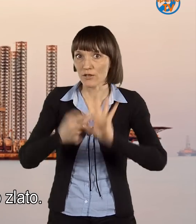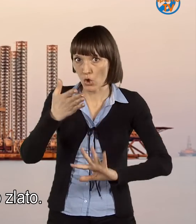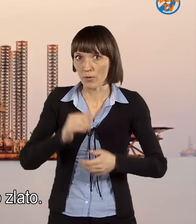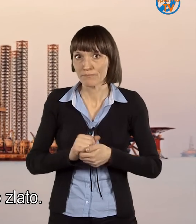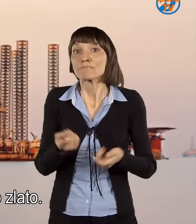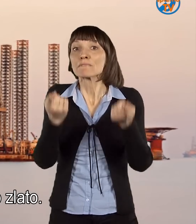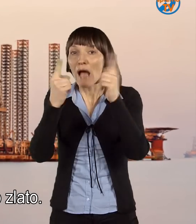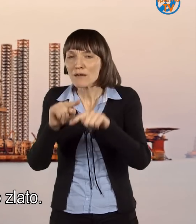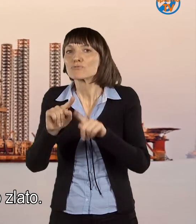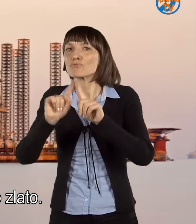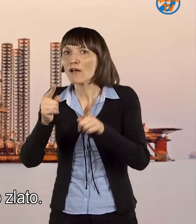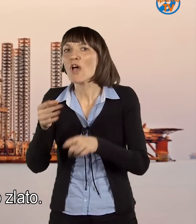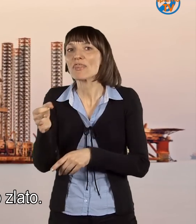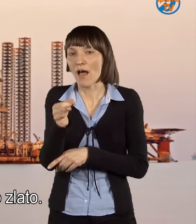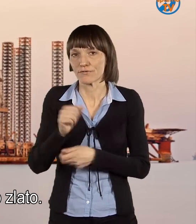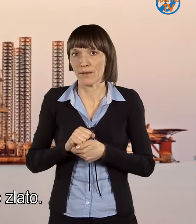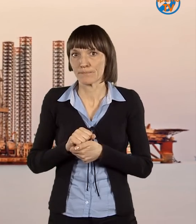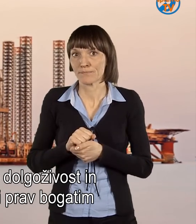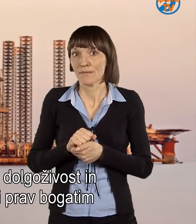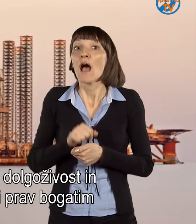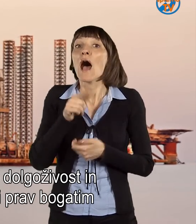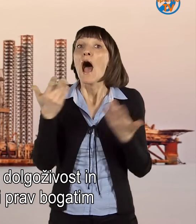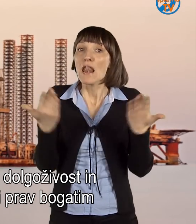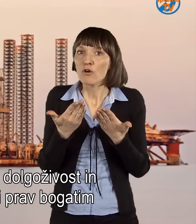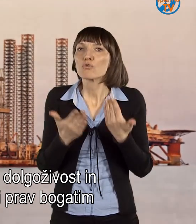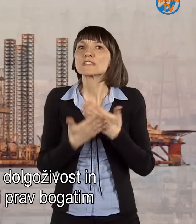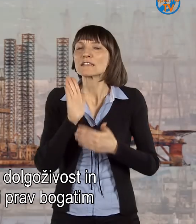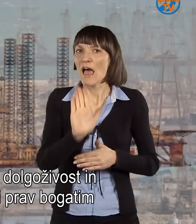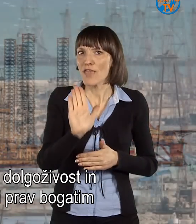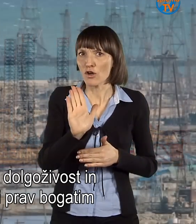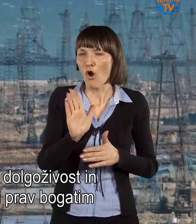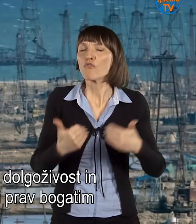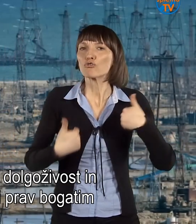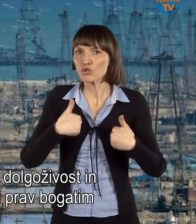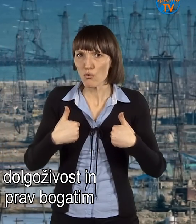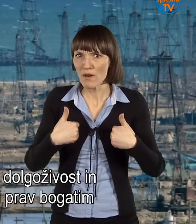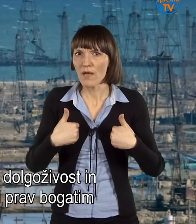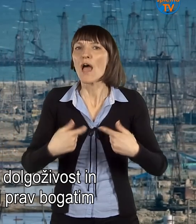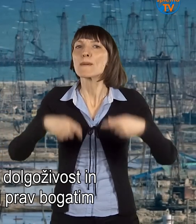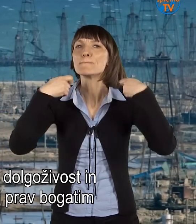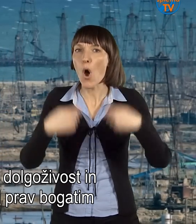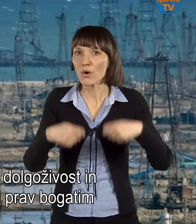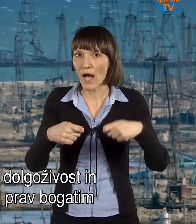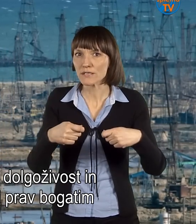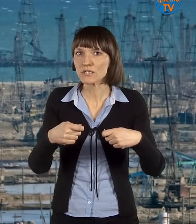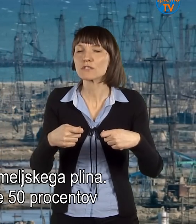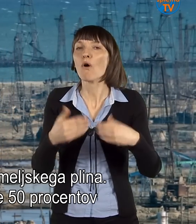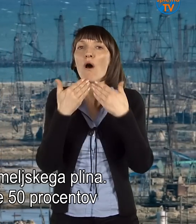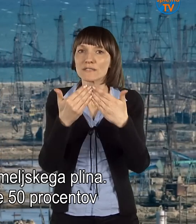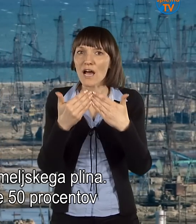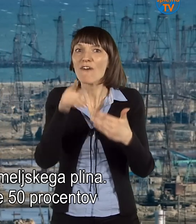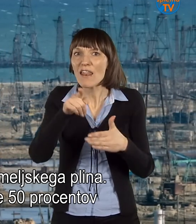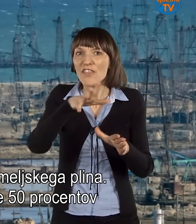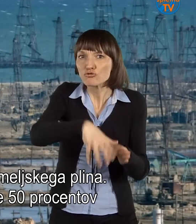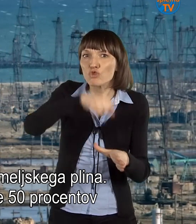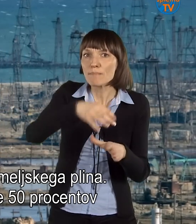zlato ali nafto. Baku se lahko za svojo dolgoživost in bajno bogastvo zahvali prav bogatim